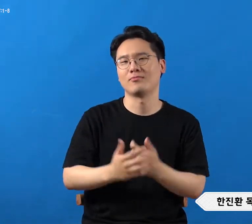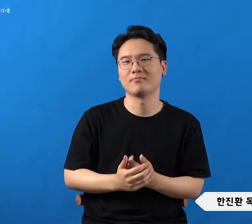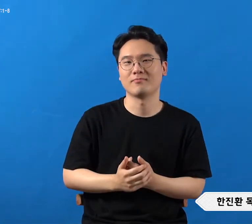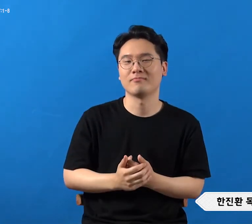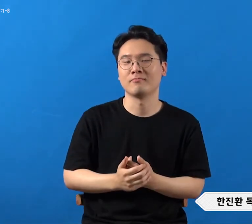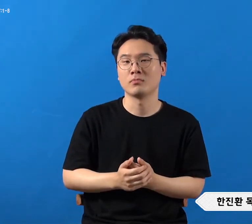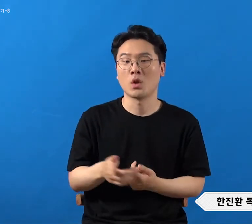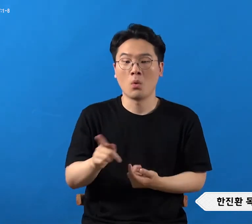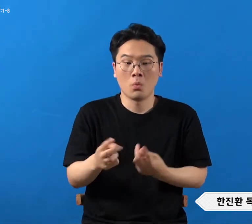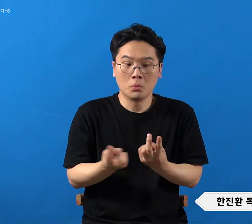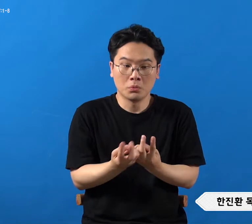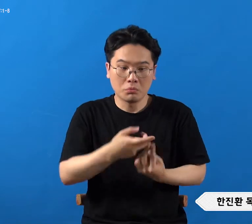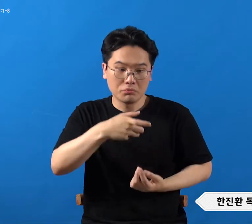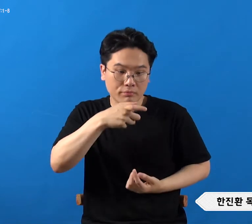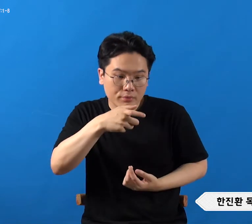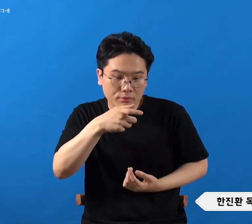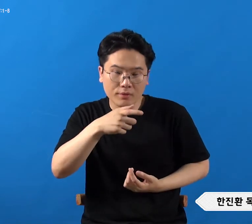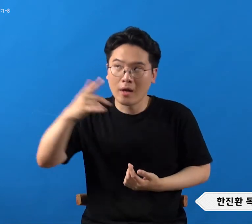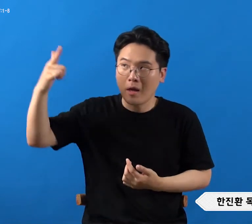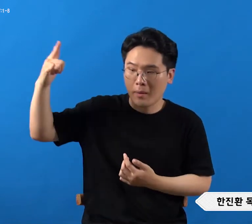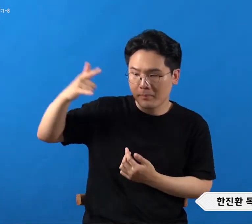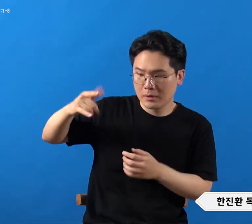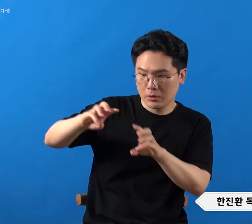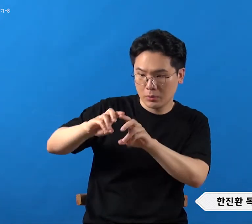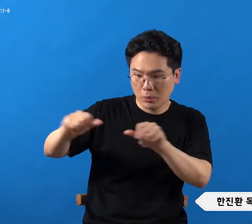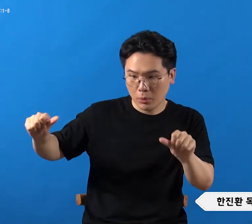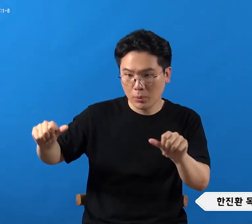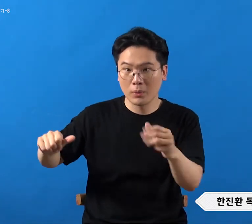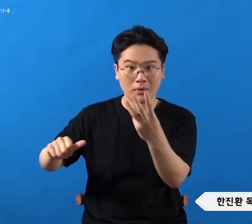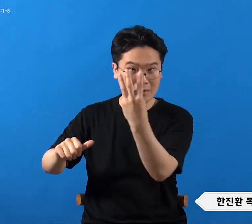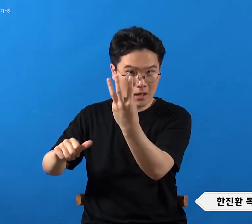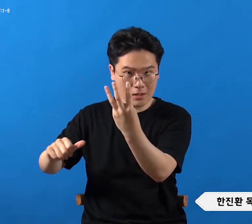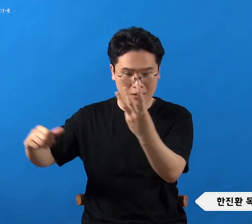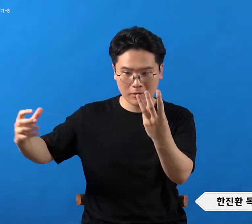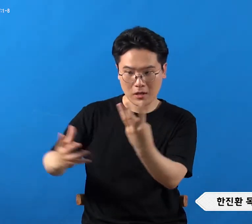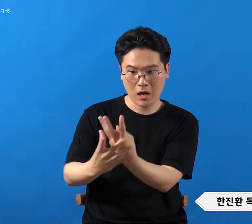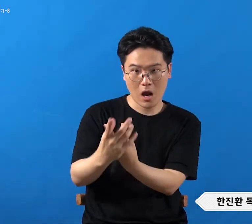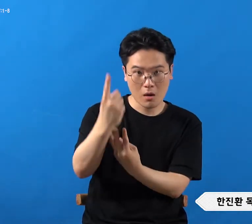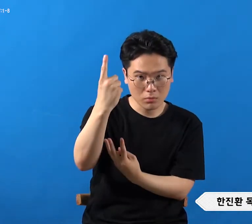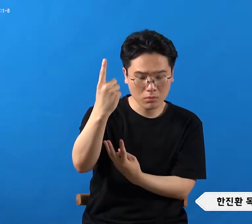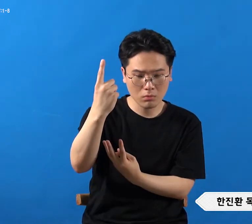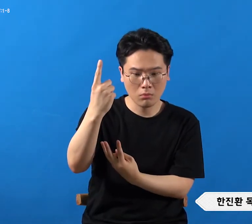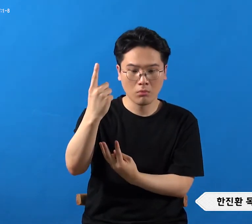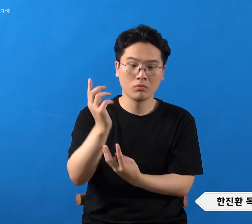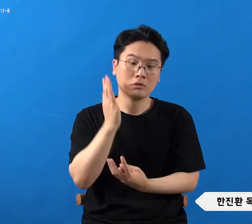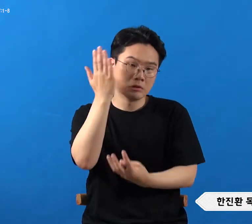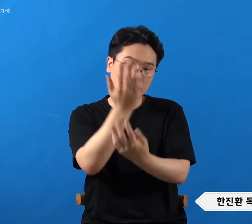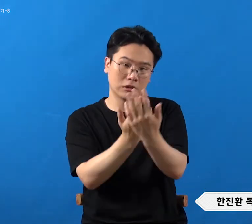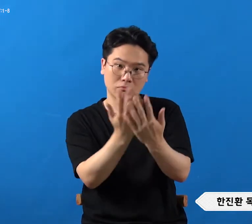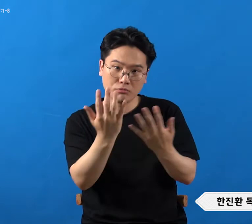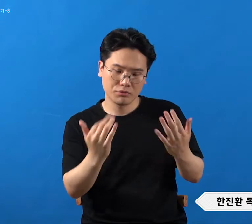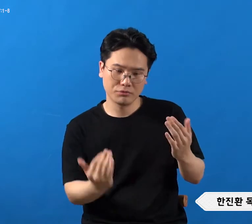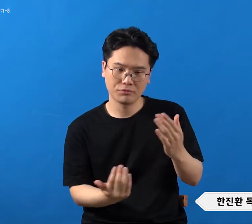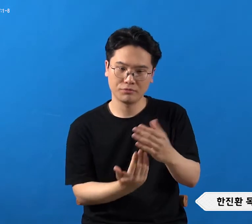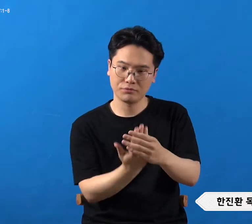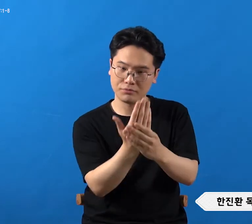어떻게 물과 햇빛과 토양 각각 다른 3가지 요소가 주어졌을 뿐인데 그것이